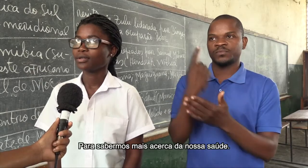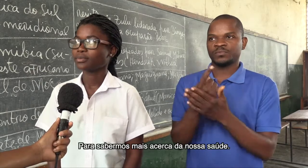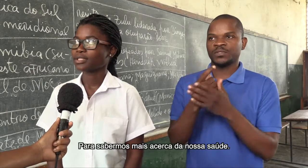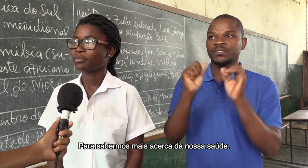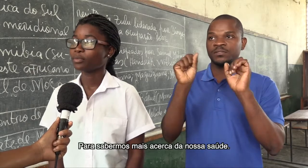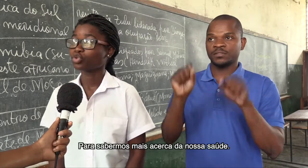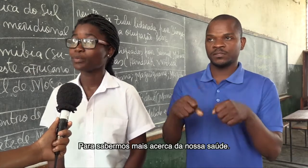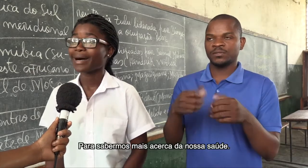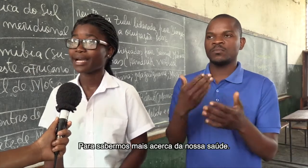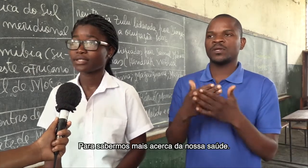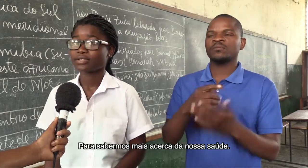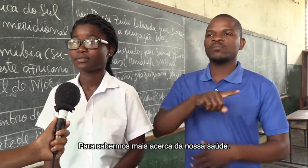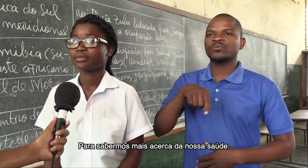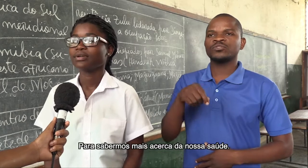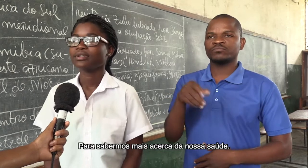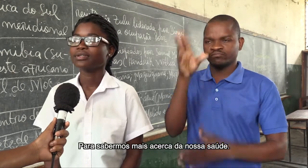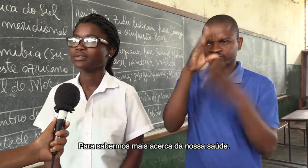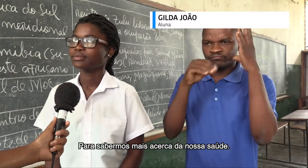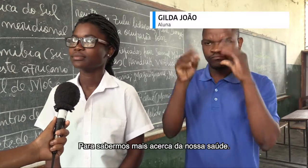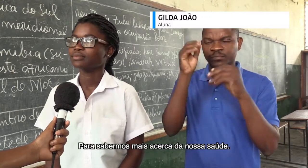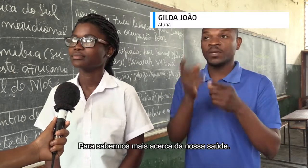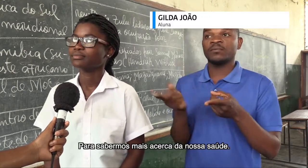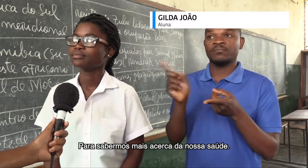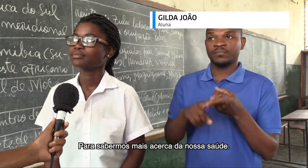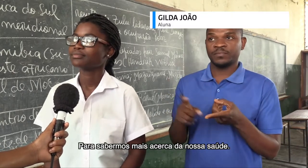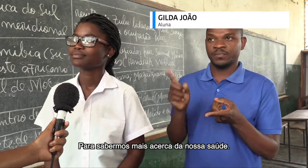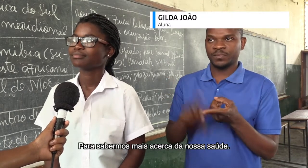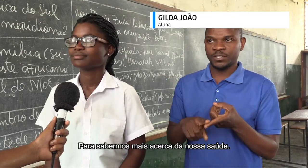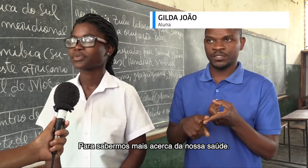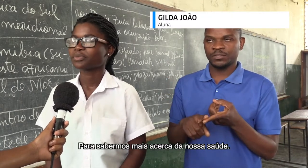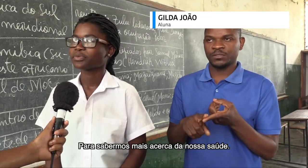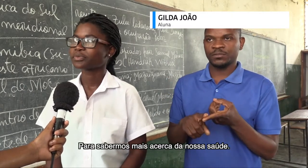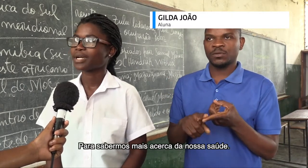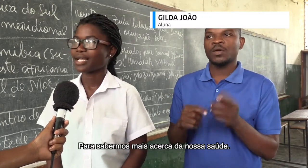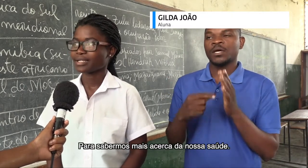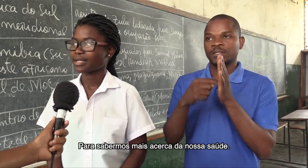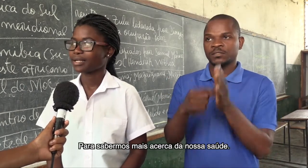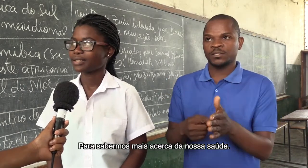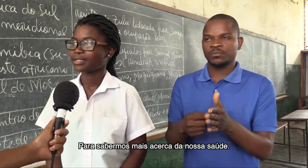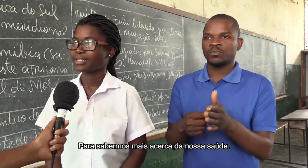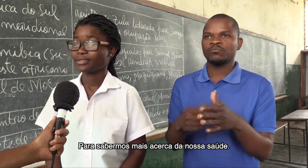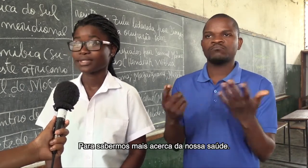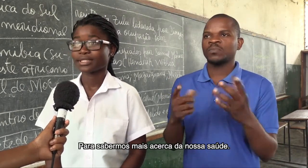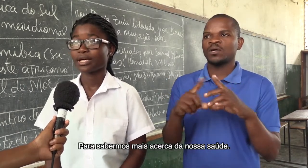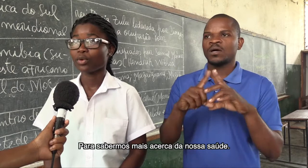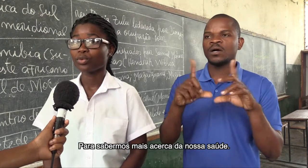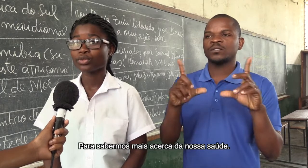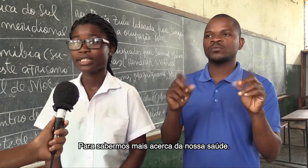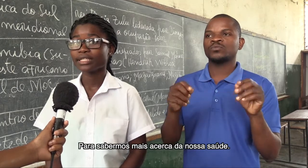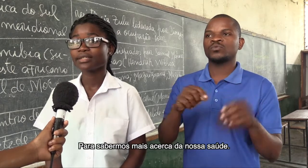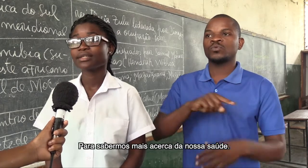sabermos mais, por exemplo, acerca da nossa